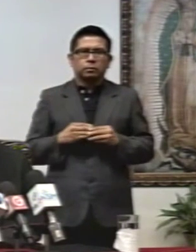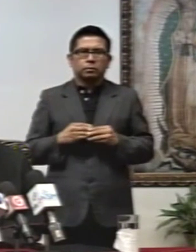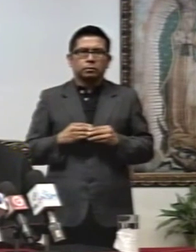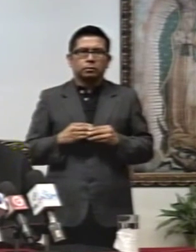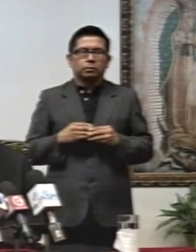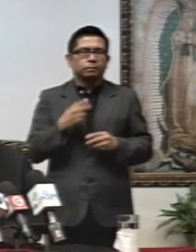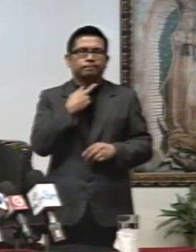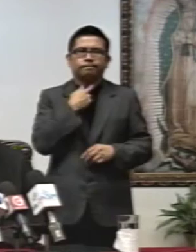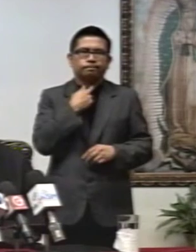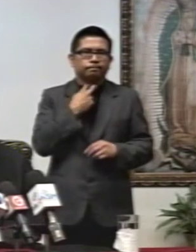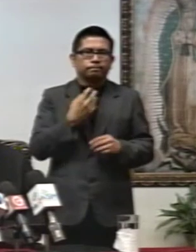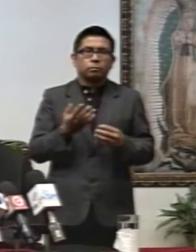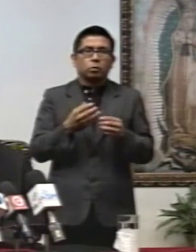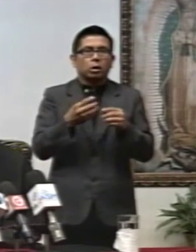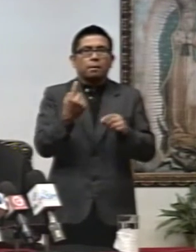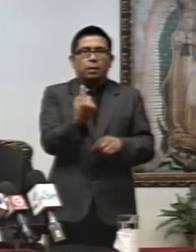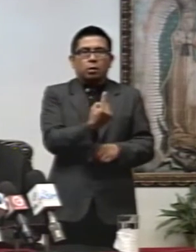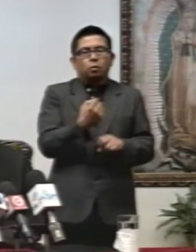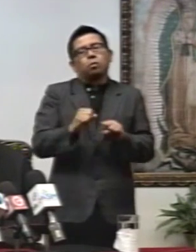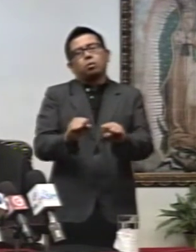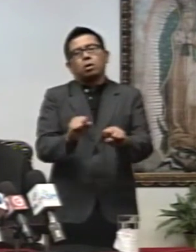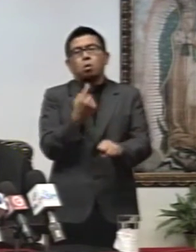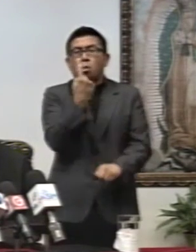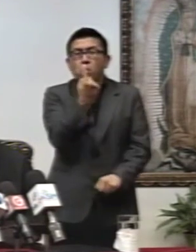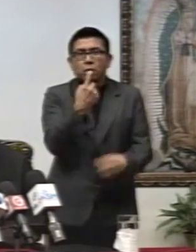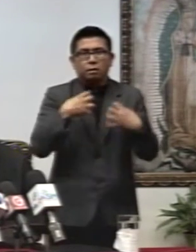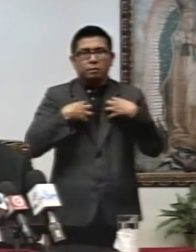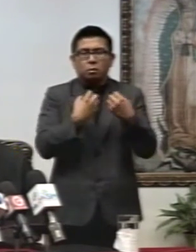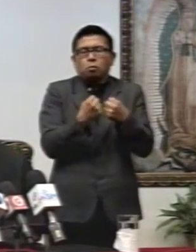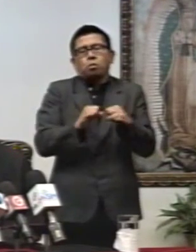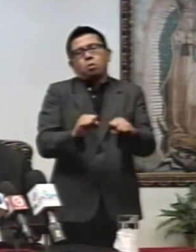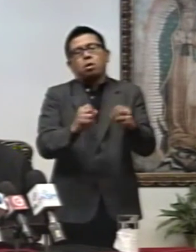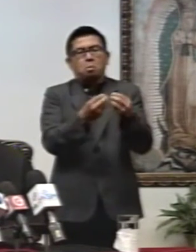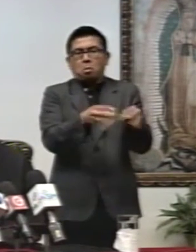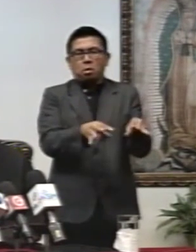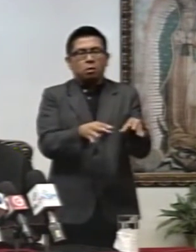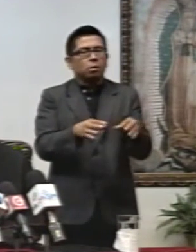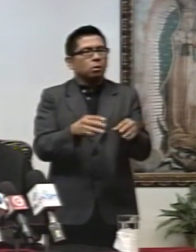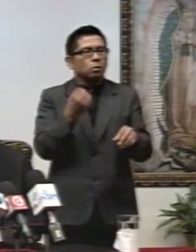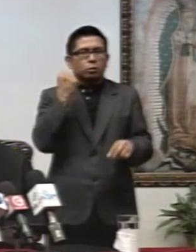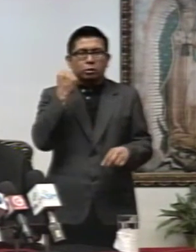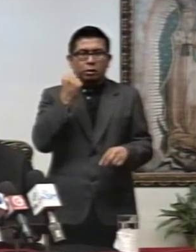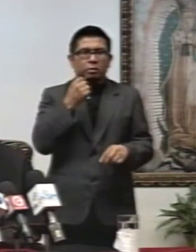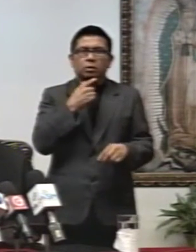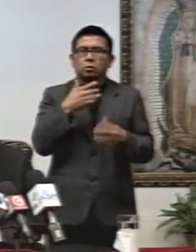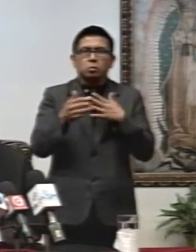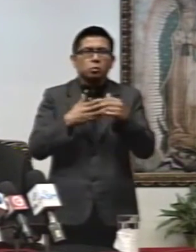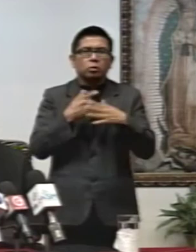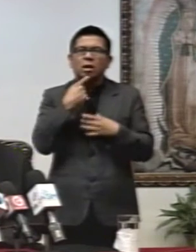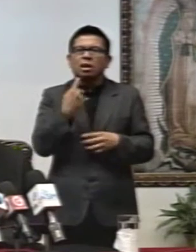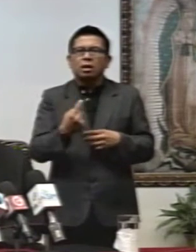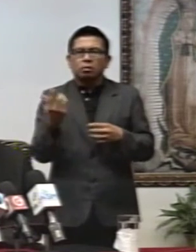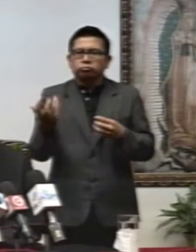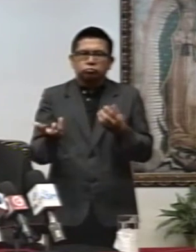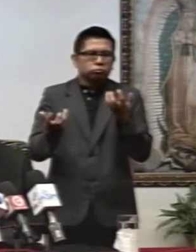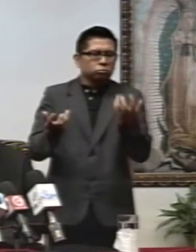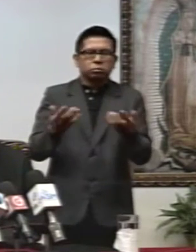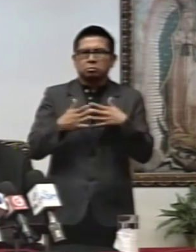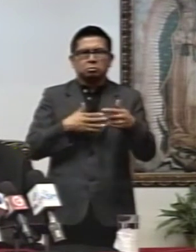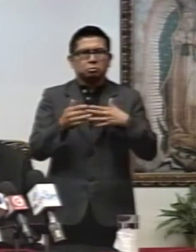es una pérdida irreparable, una sola vida, sea de donde sea, pero cuando